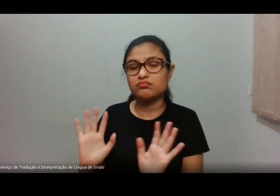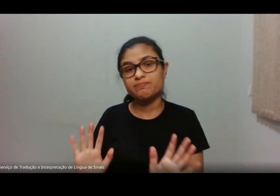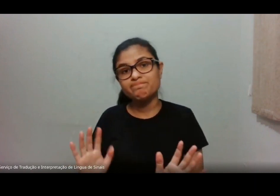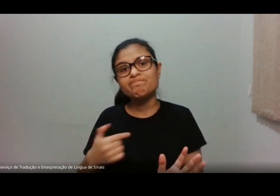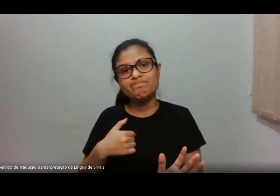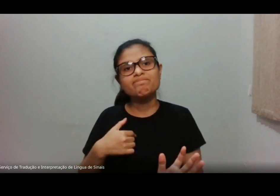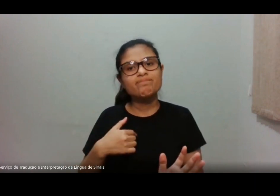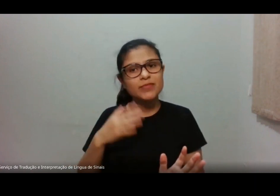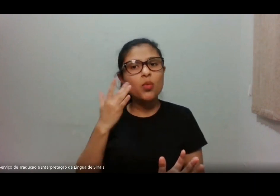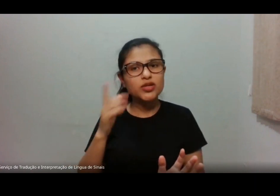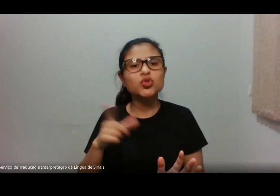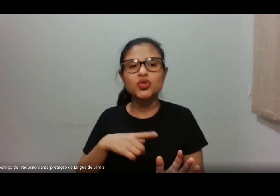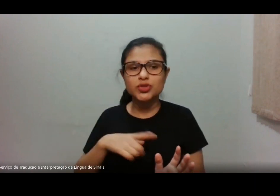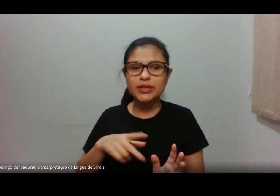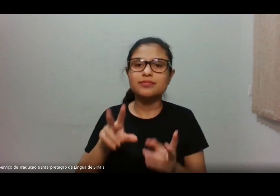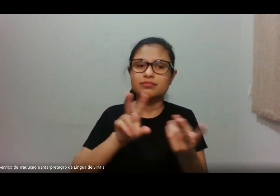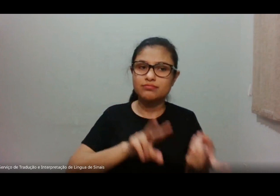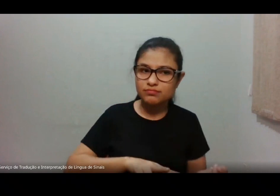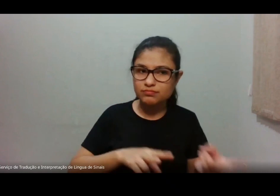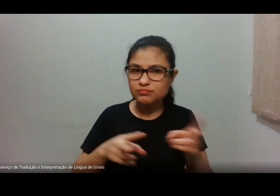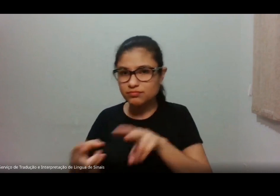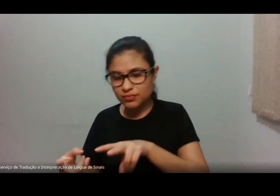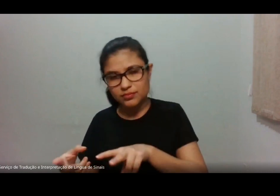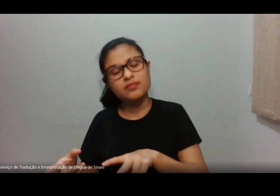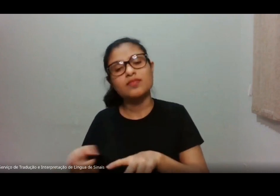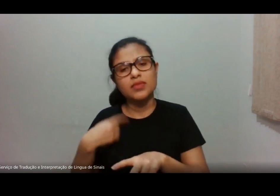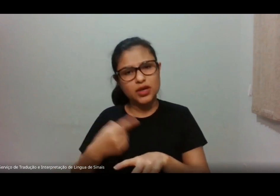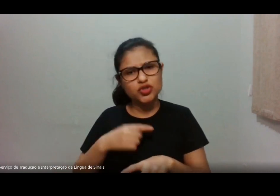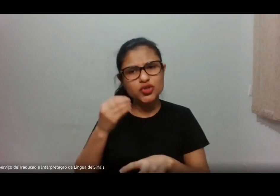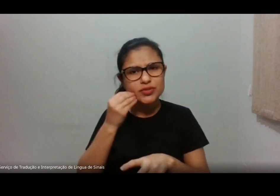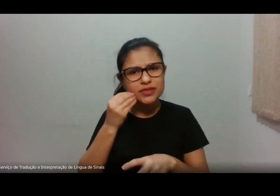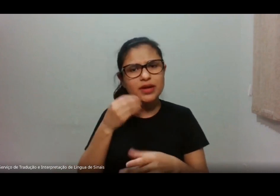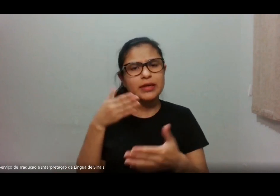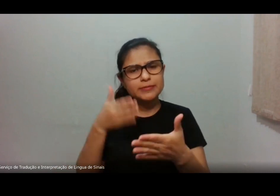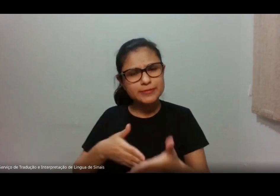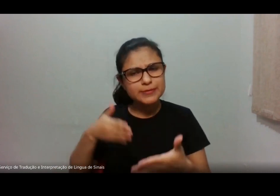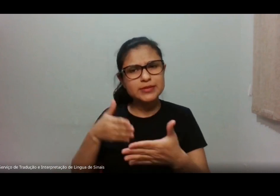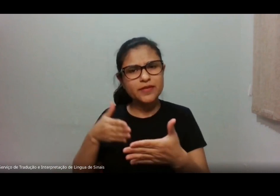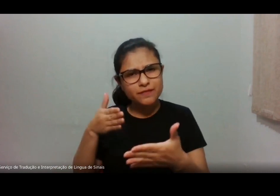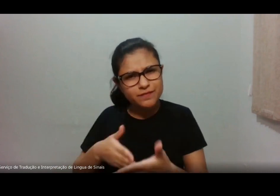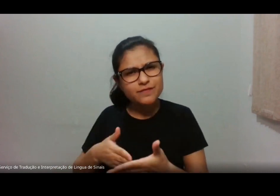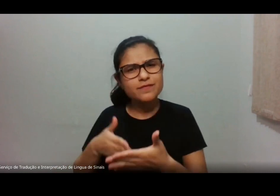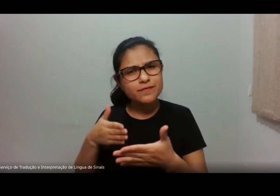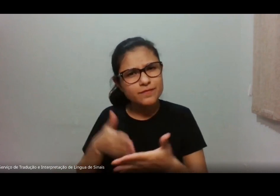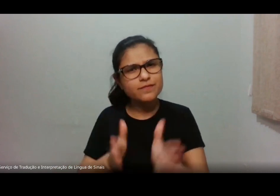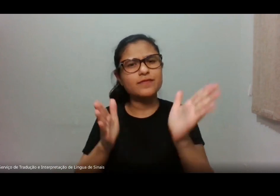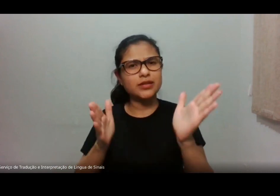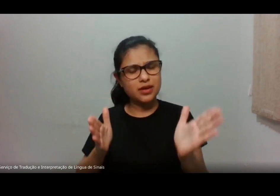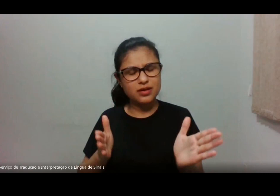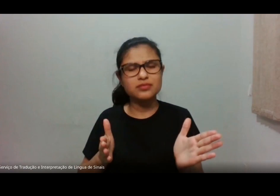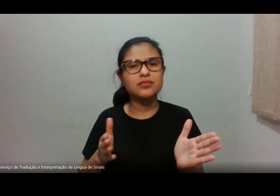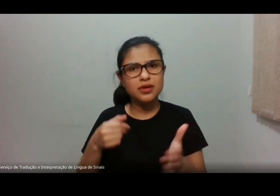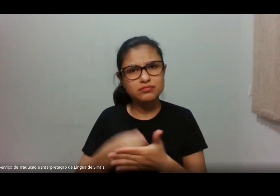passagem, que a gente tente enfrentar obstáculos e vá em frente sempre perseguindo o seu eu. É uma coisa